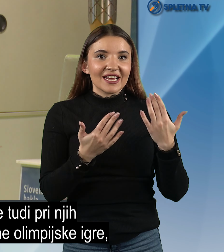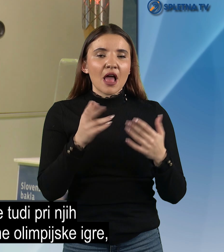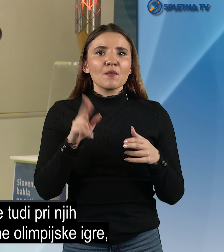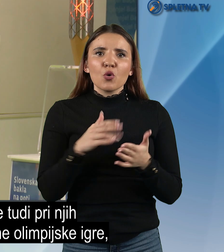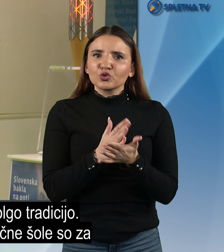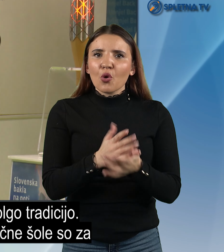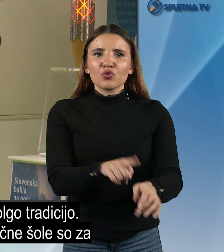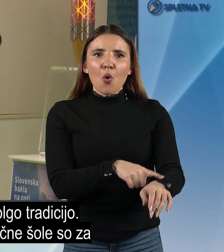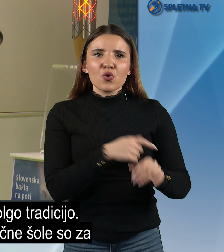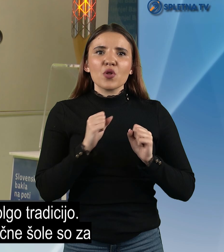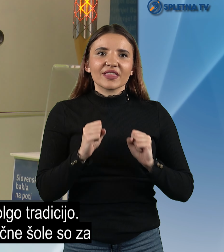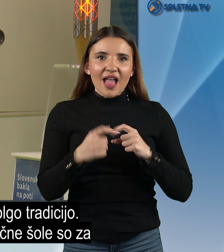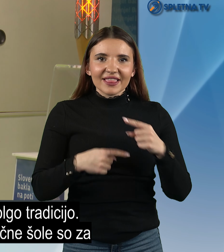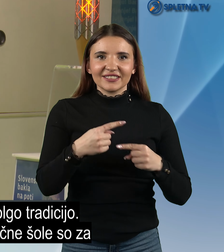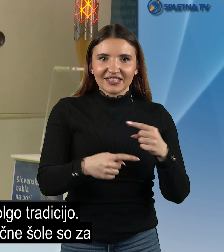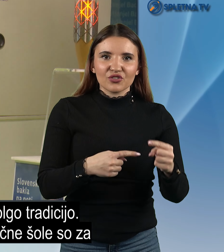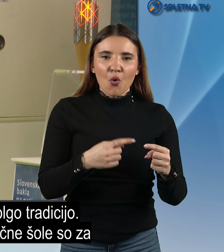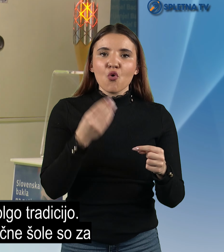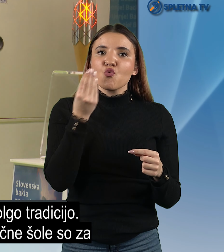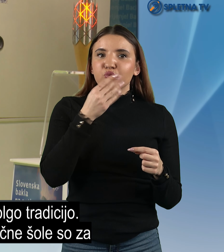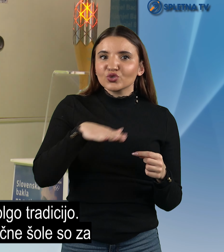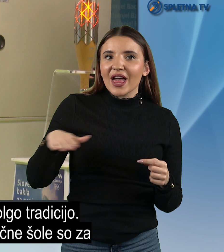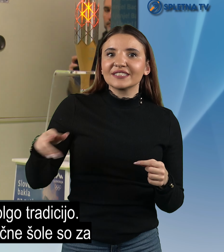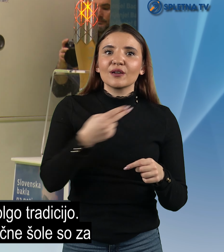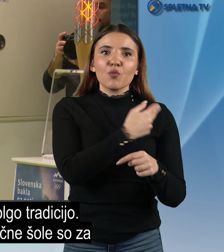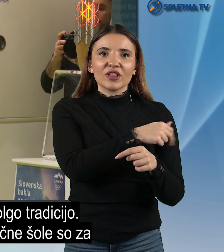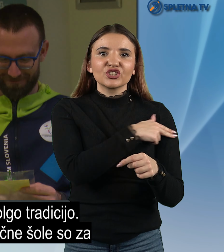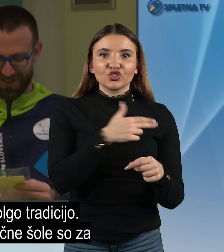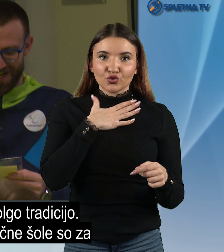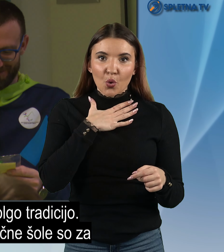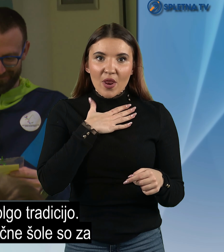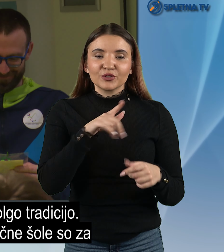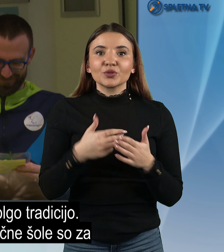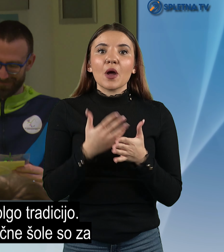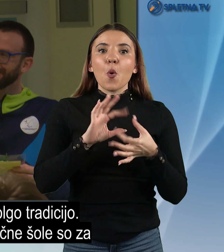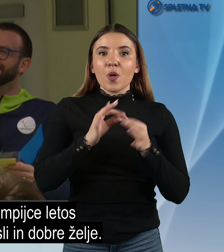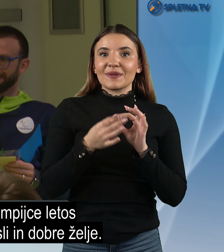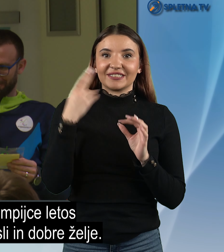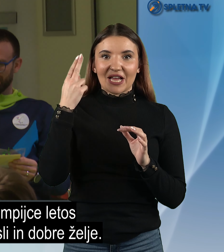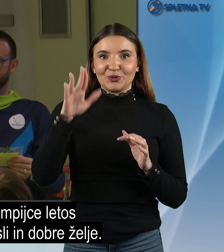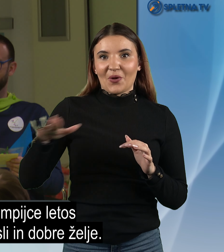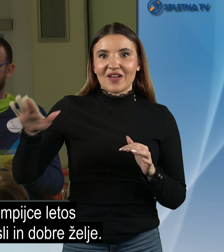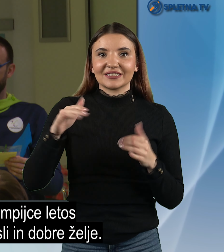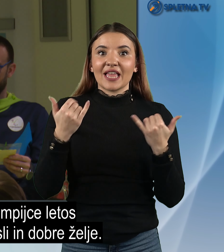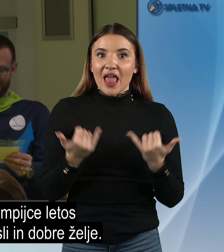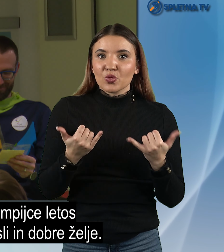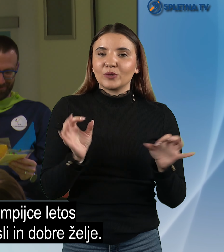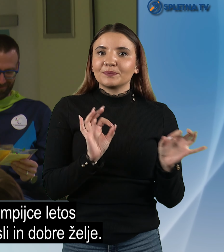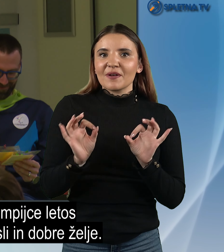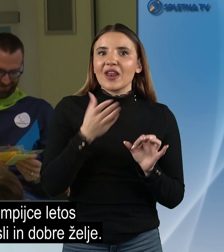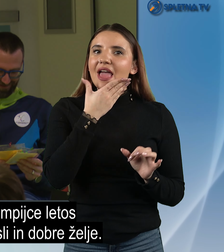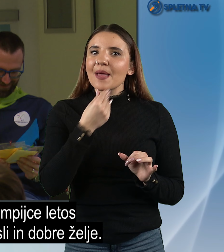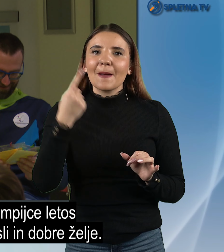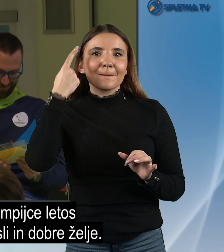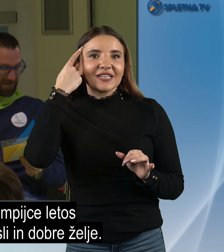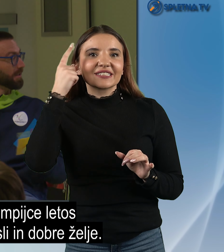bolnišnične olimpijske igre, ki imajo že dolgo tradicijo. Učenci bolnišnične šole so za slovenske olimpijce